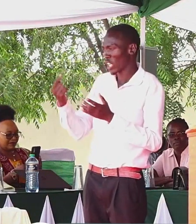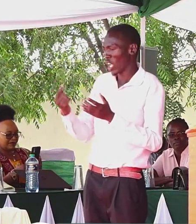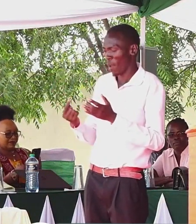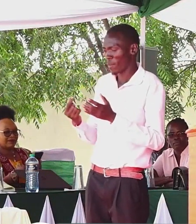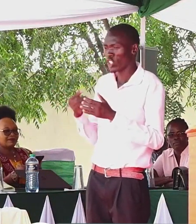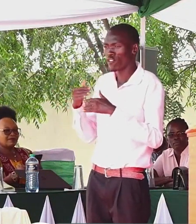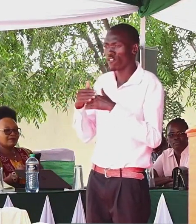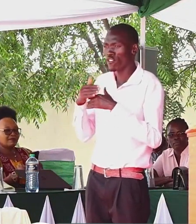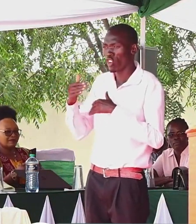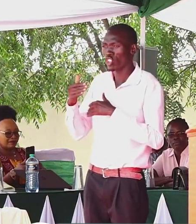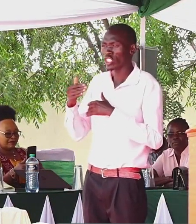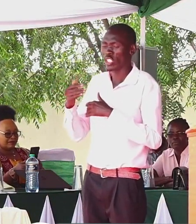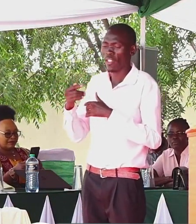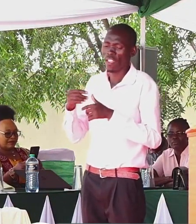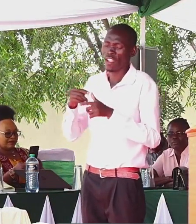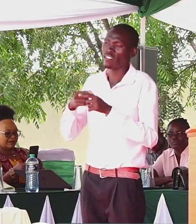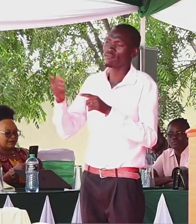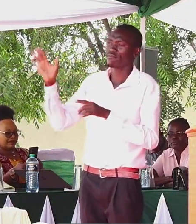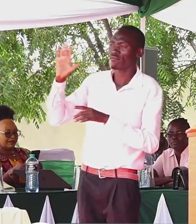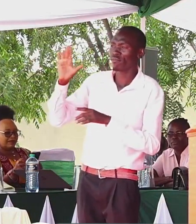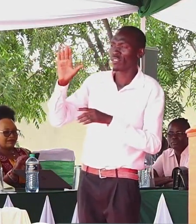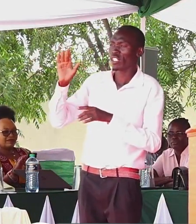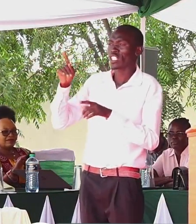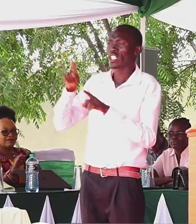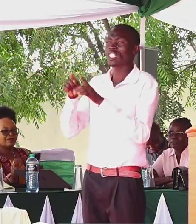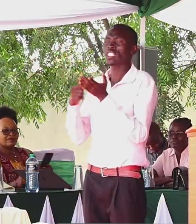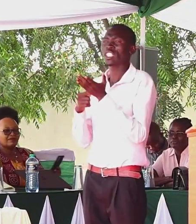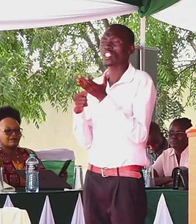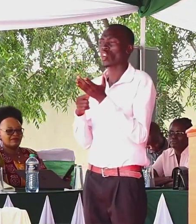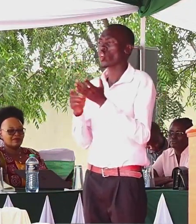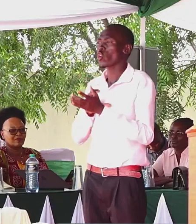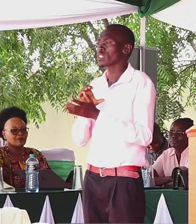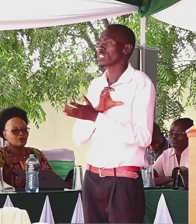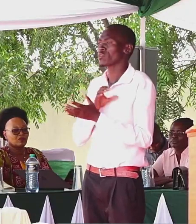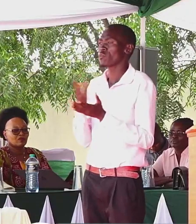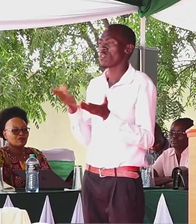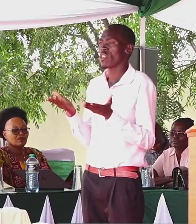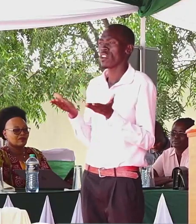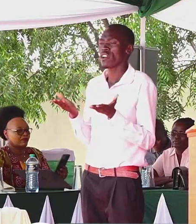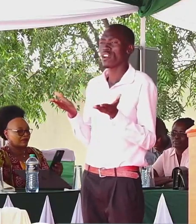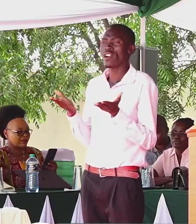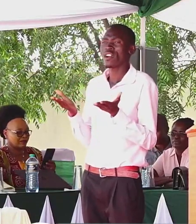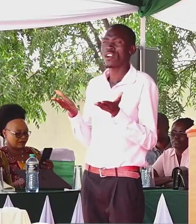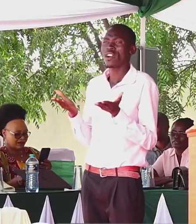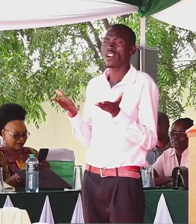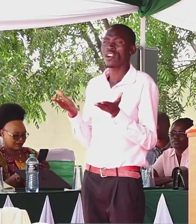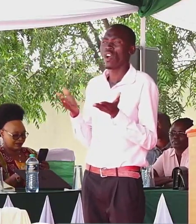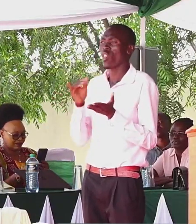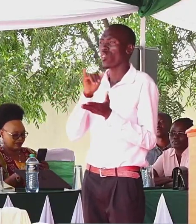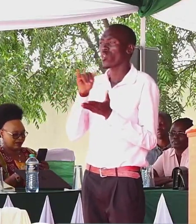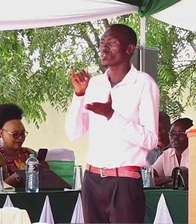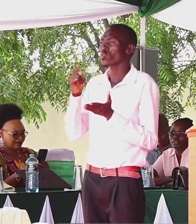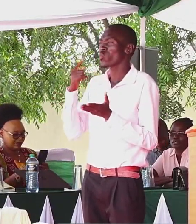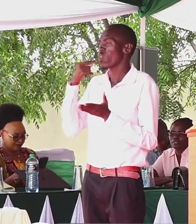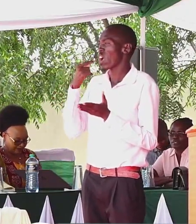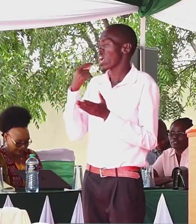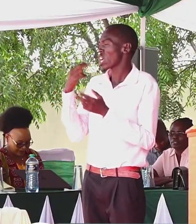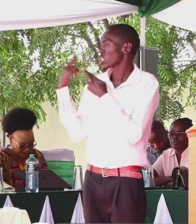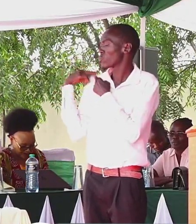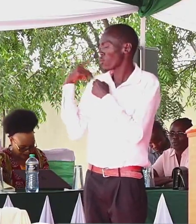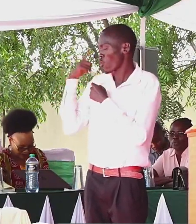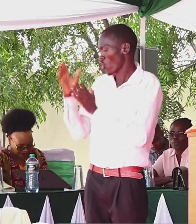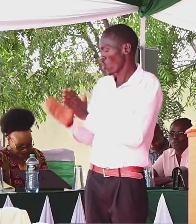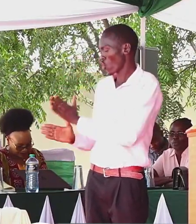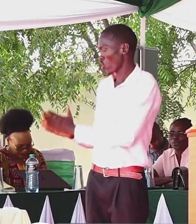wave. Technical committee. Wale ambao walihusika katika kuandaa kongamano